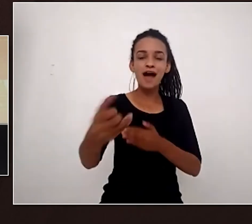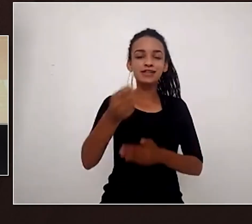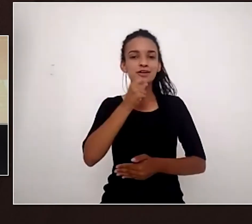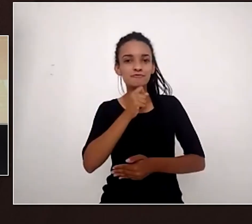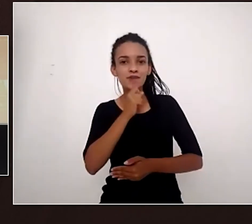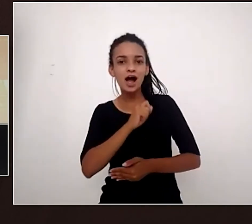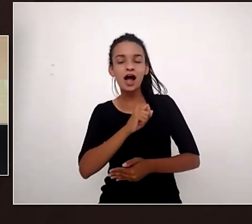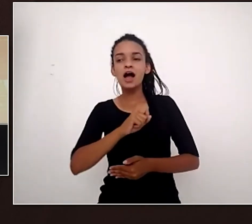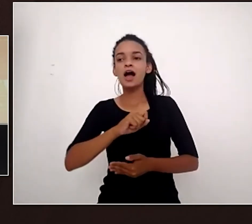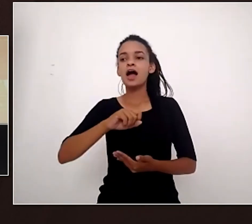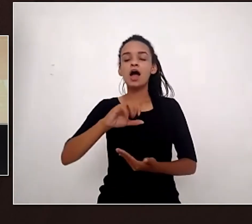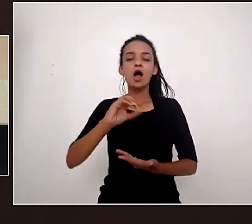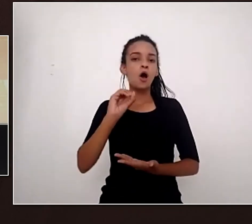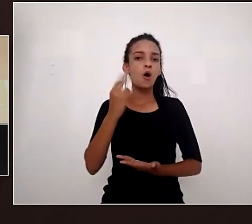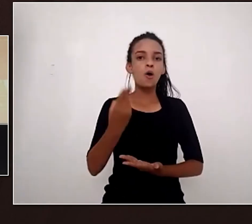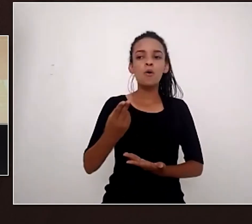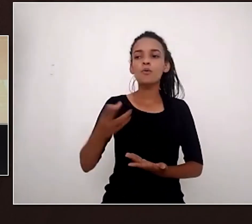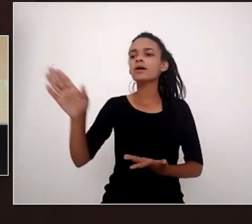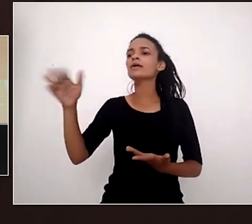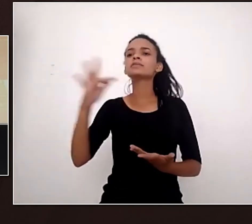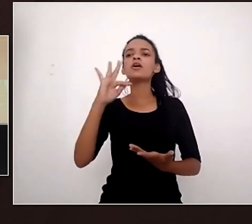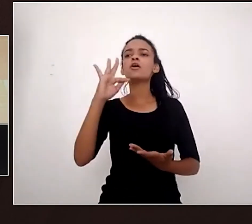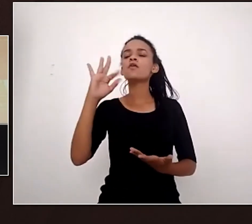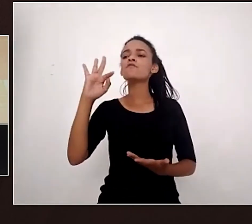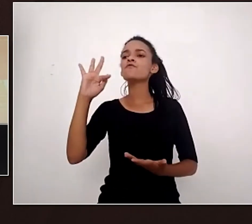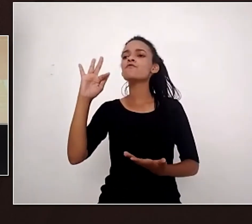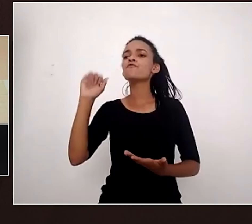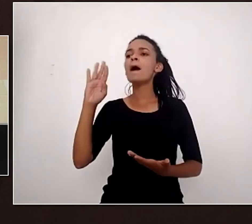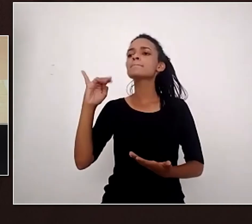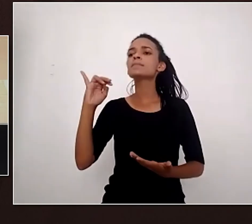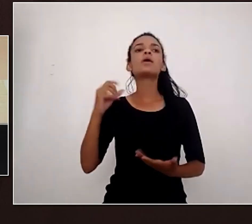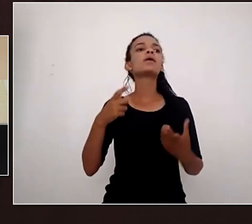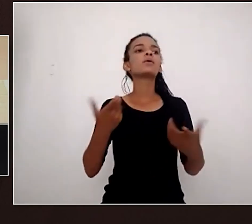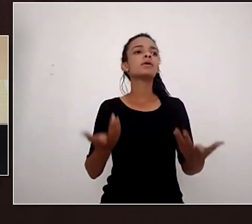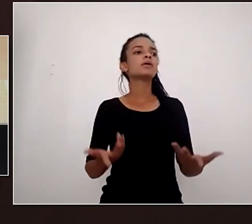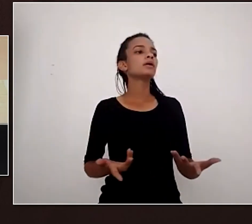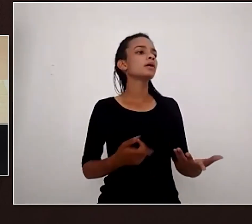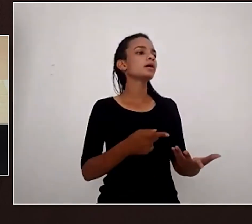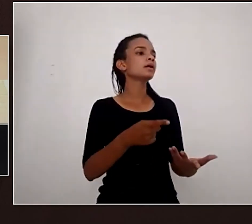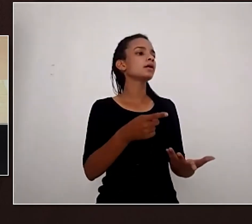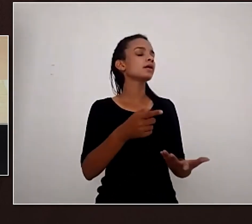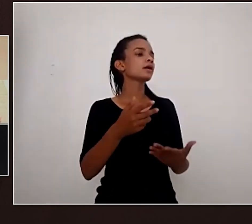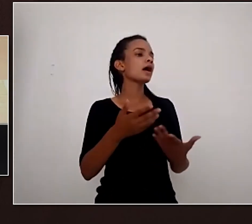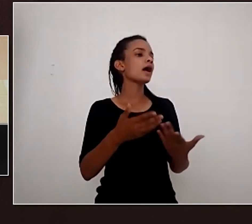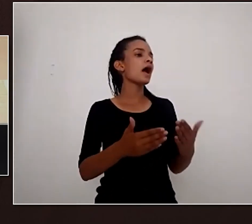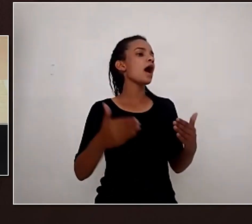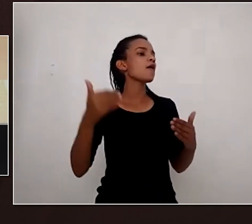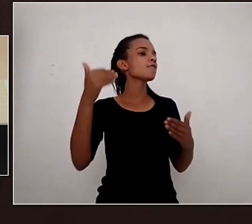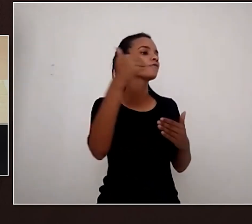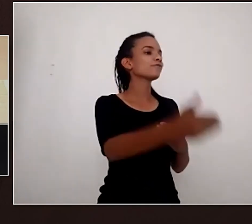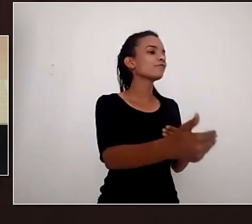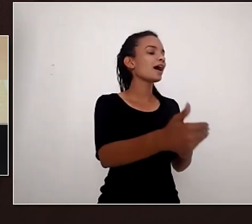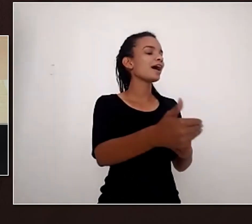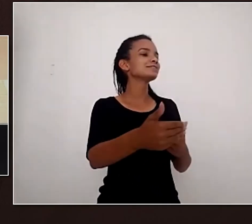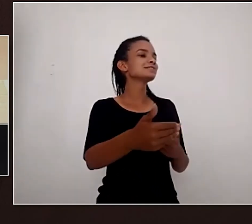né, cadê o Flávio, o Fábio? Né, avança, ele quis colocar, avança quarentões, né,